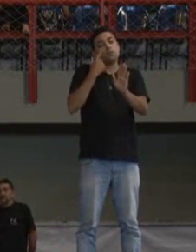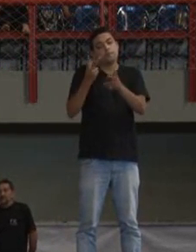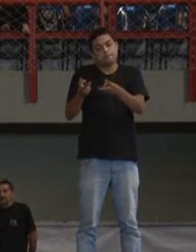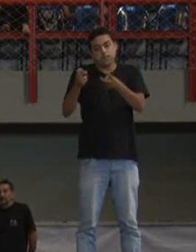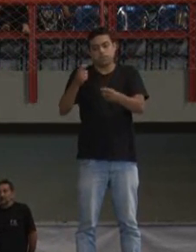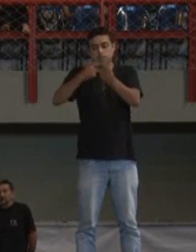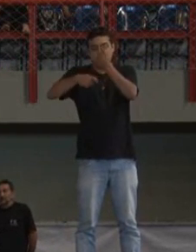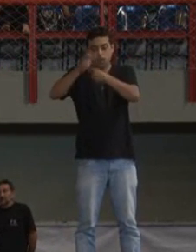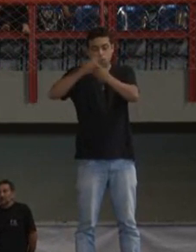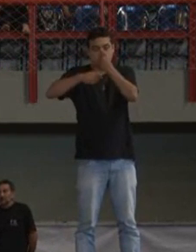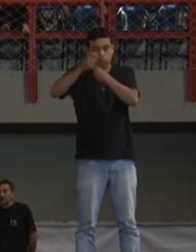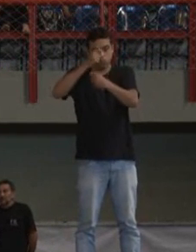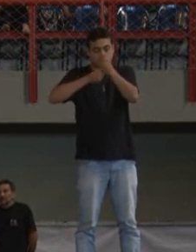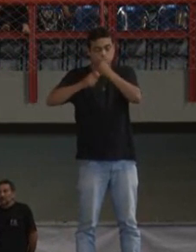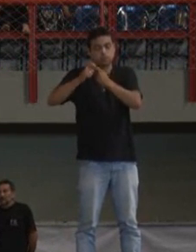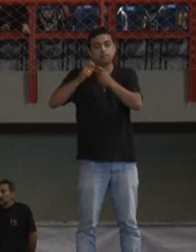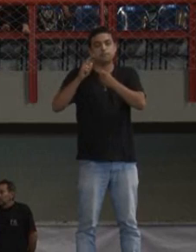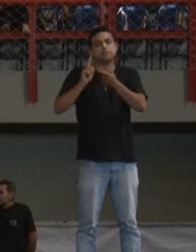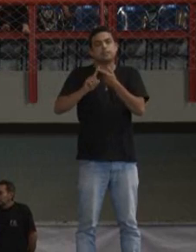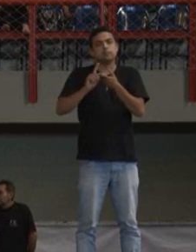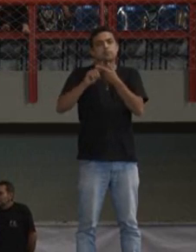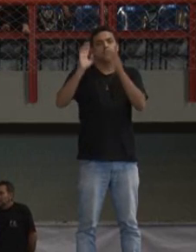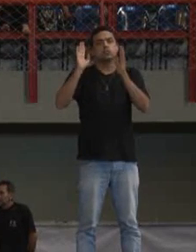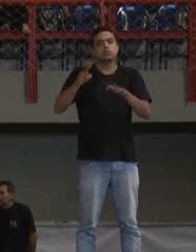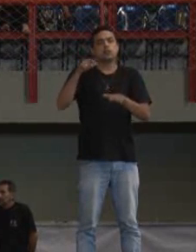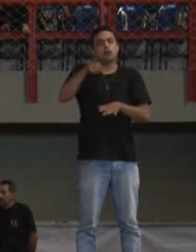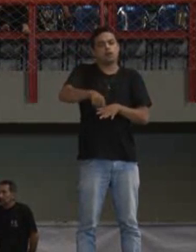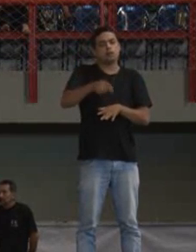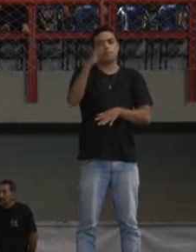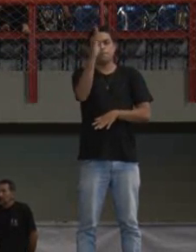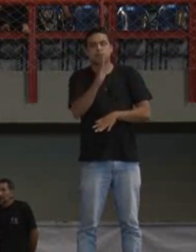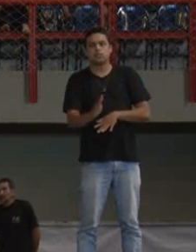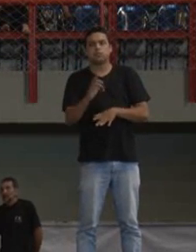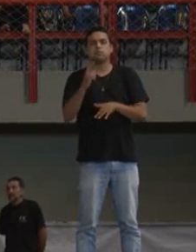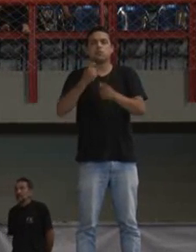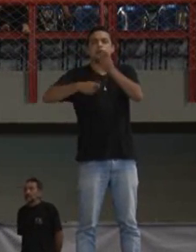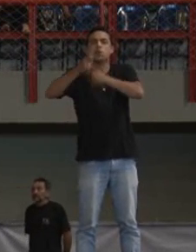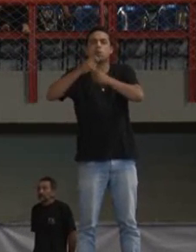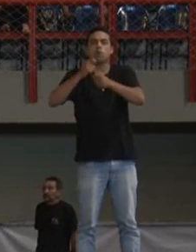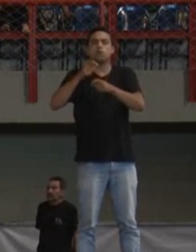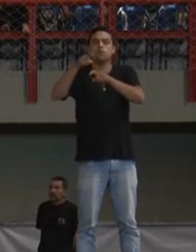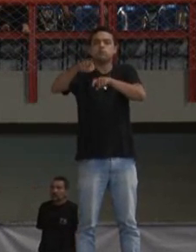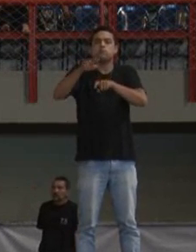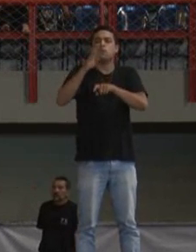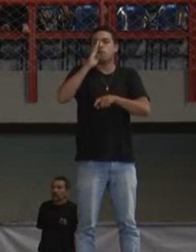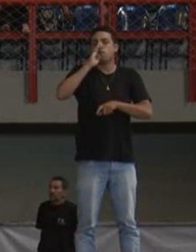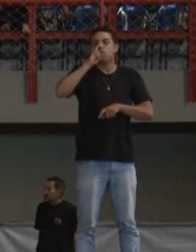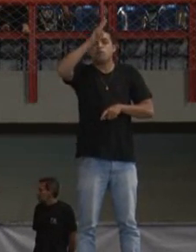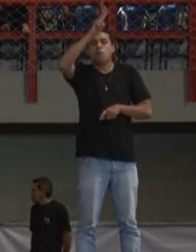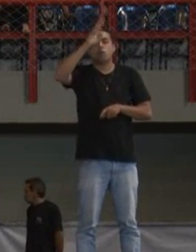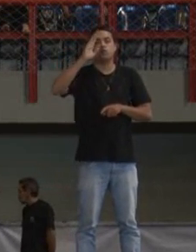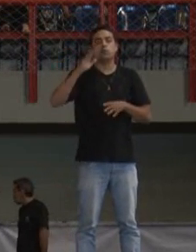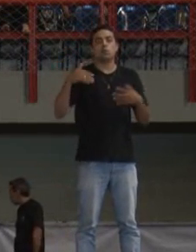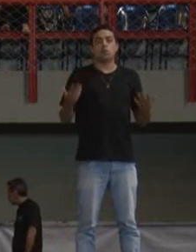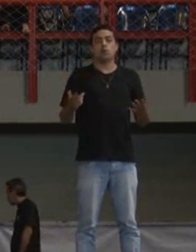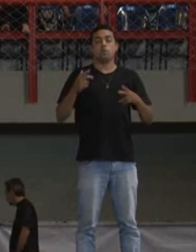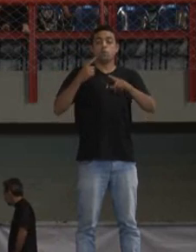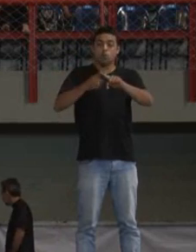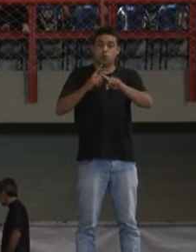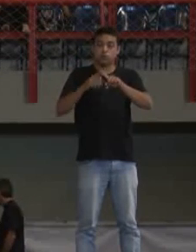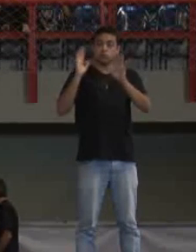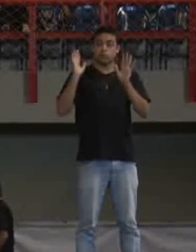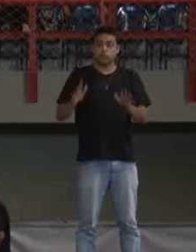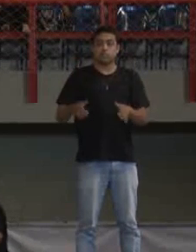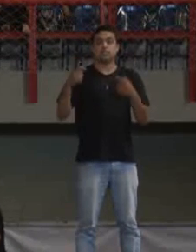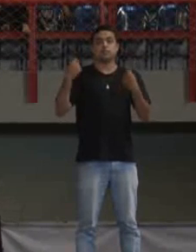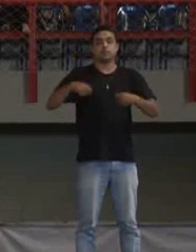economia, certo? Qual foi a primeira grande atividade econômica do Brasil, pessoal? O Brasil, no começo,